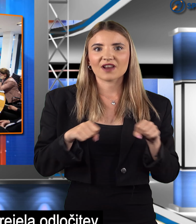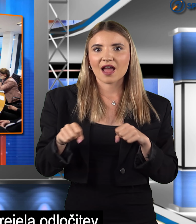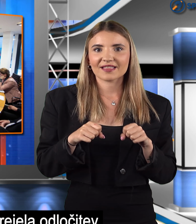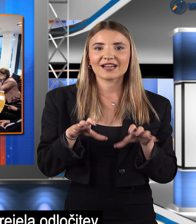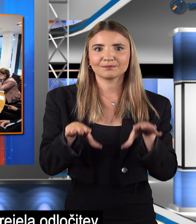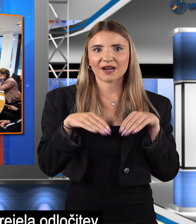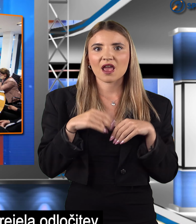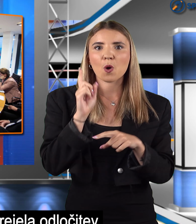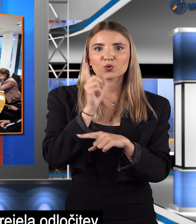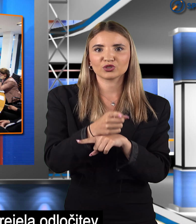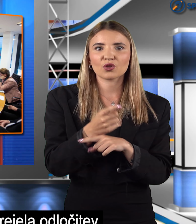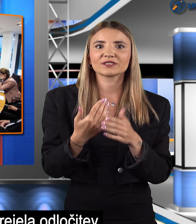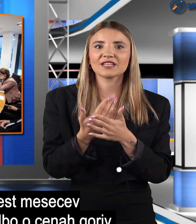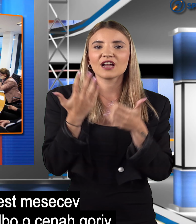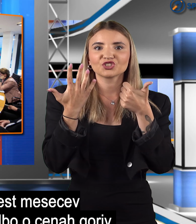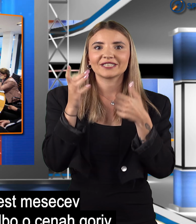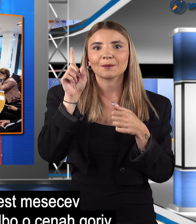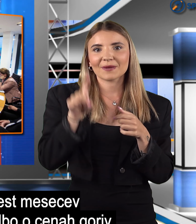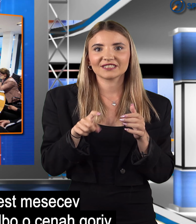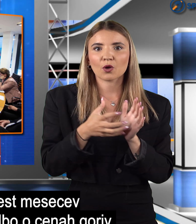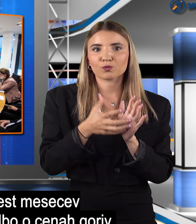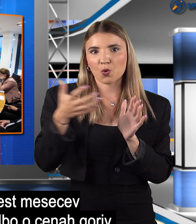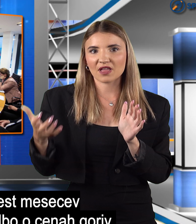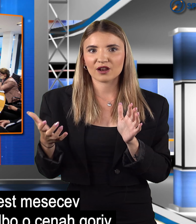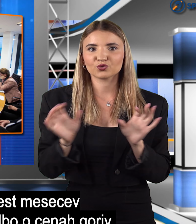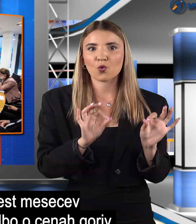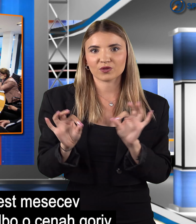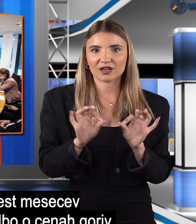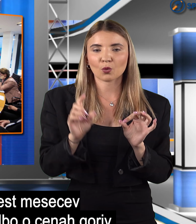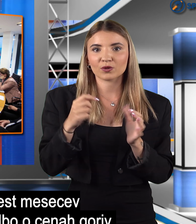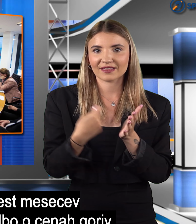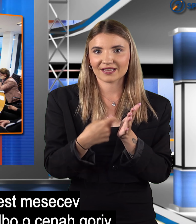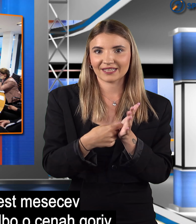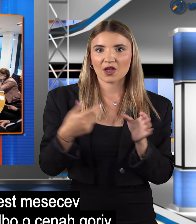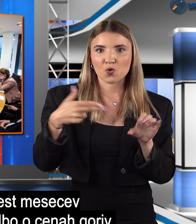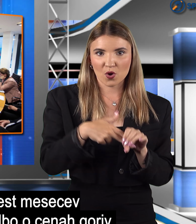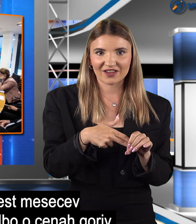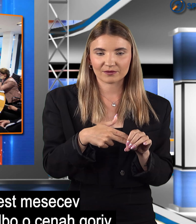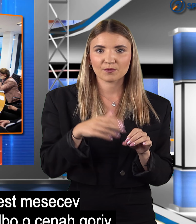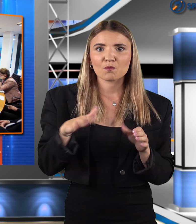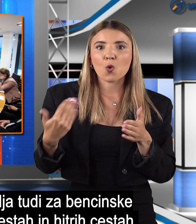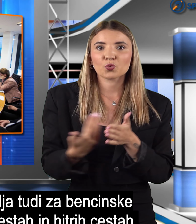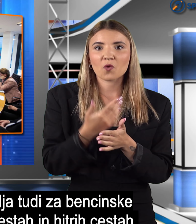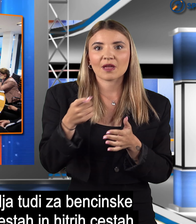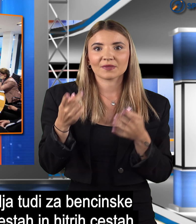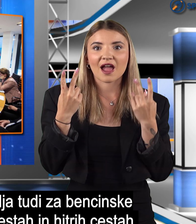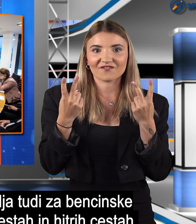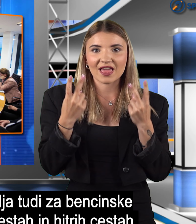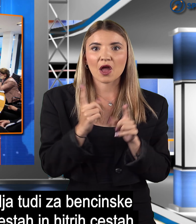Vlada je sprejela odločitev, da za 6 mesecev podaljša uredbo o cenah goriv. Po novem ta velja tudi za